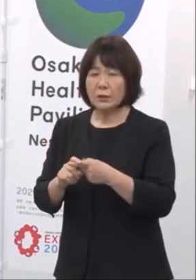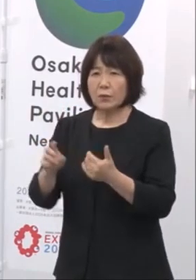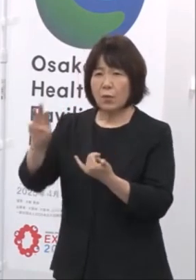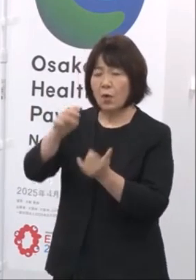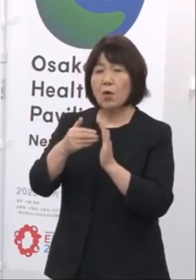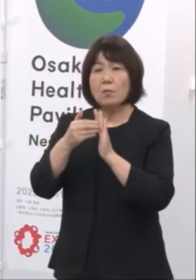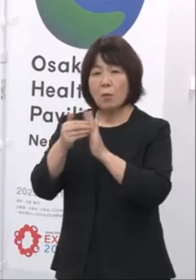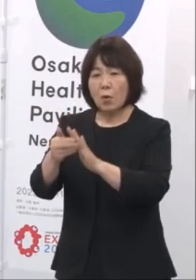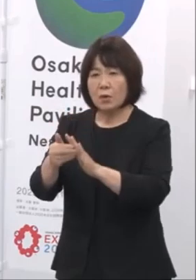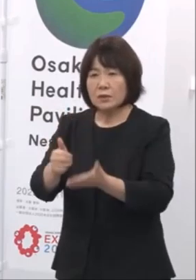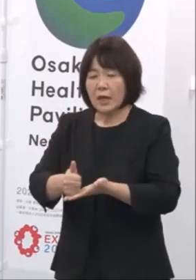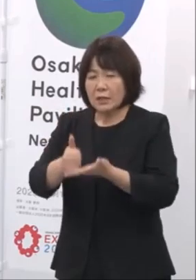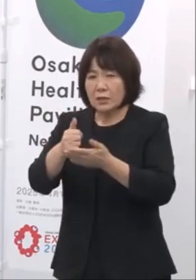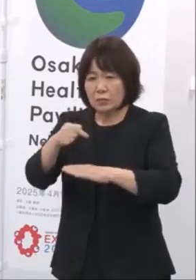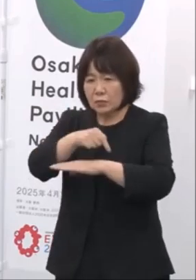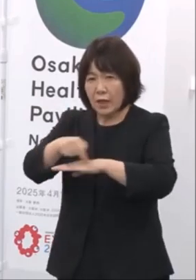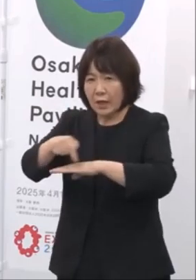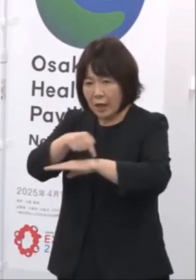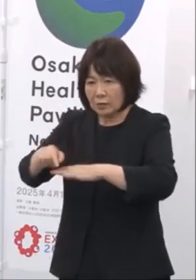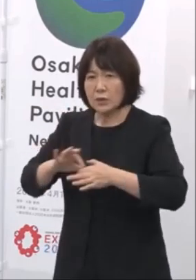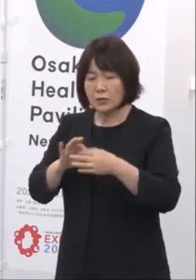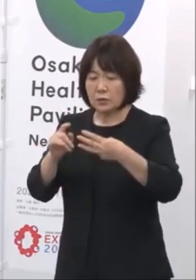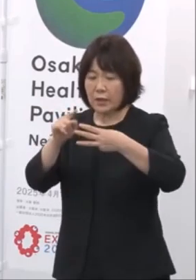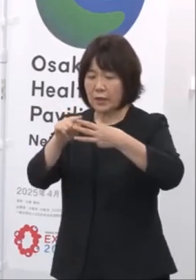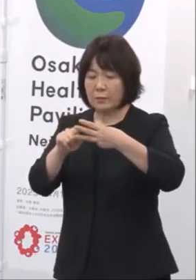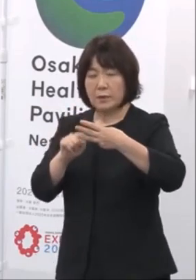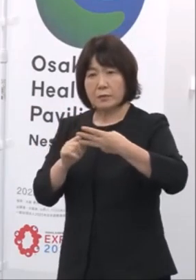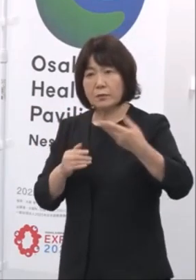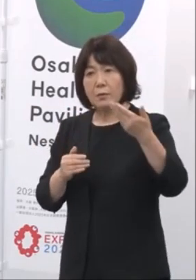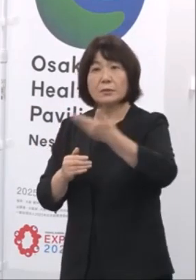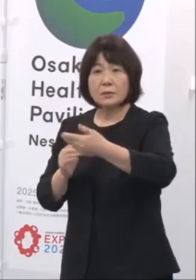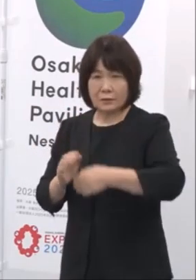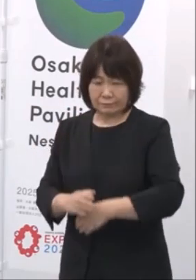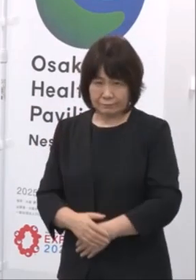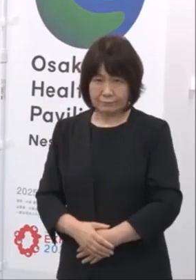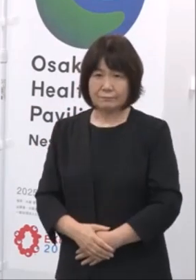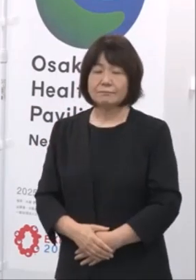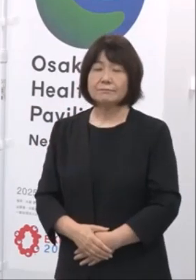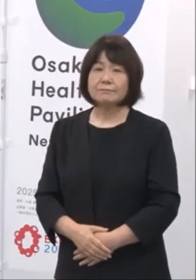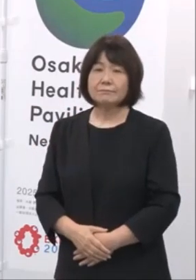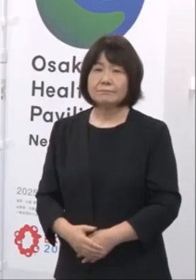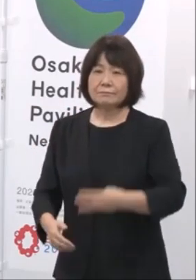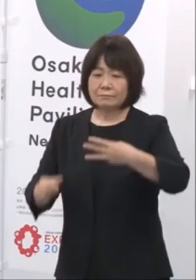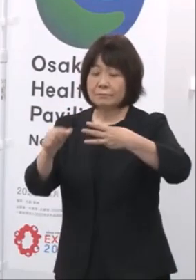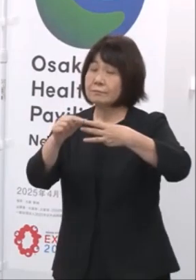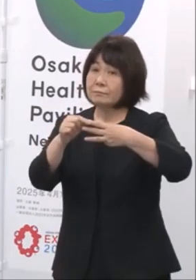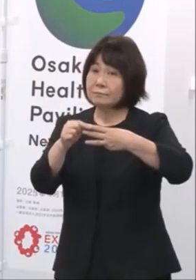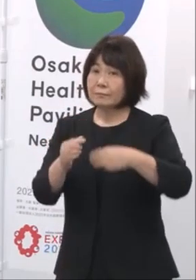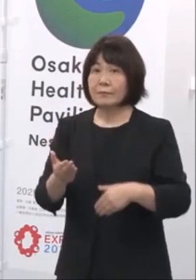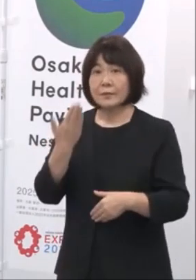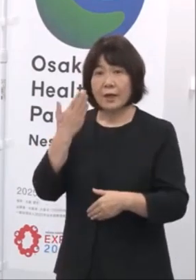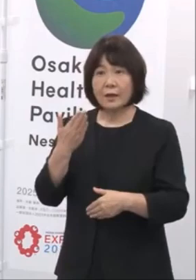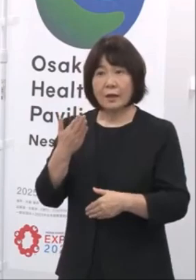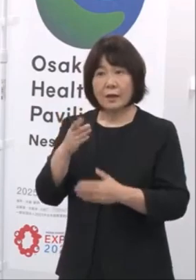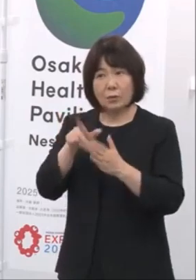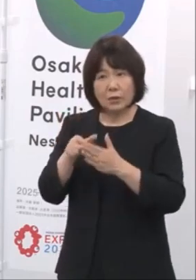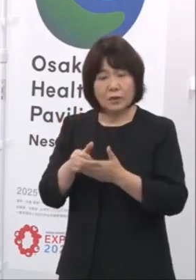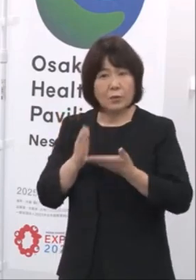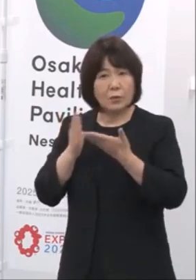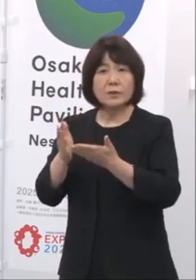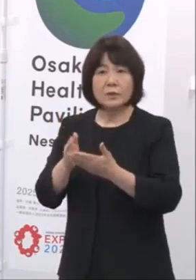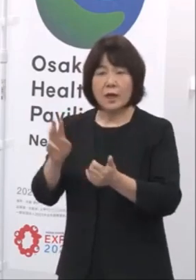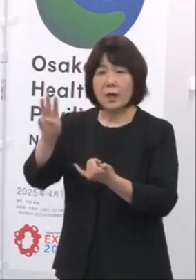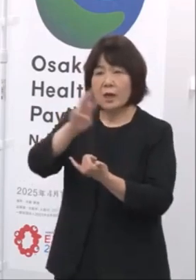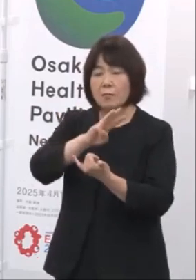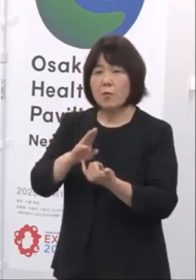で、3点ほど伺います。一つは前回の会見でもお聞きしたんですけど、防災実施